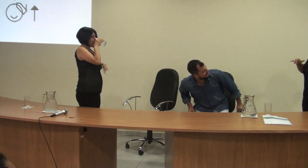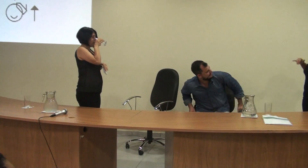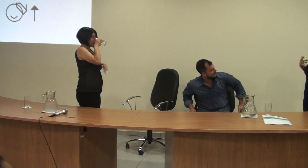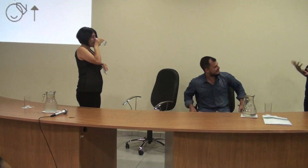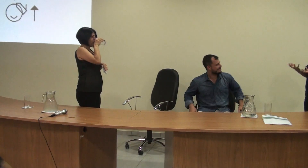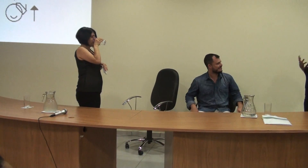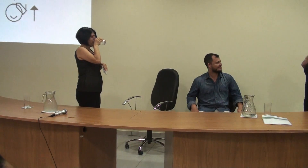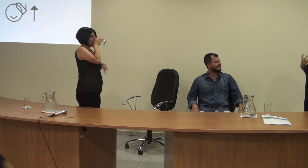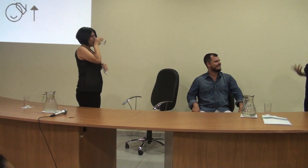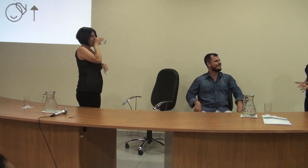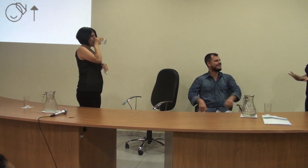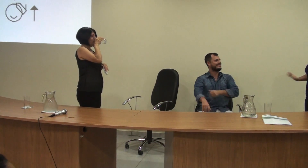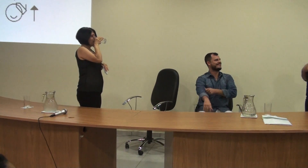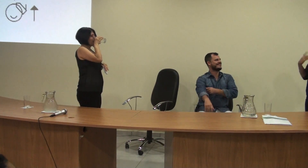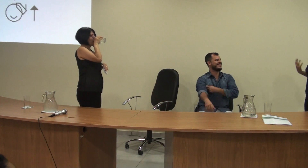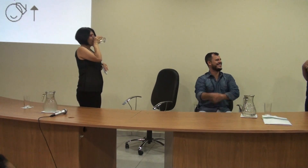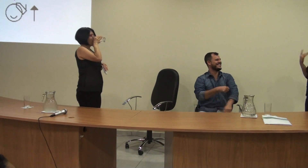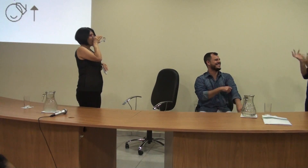Bom,